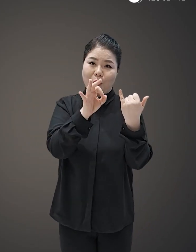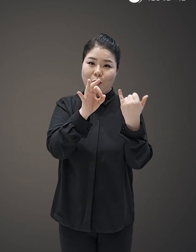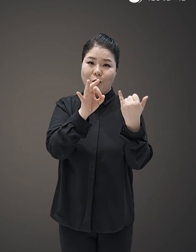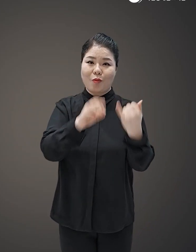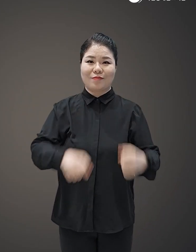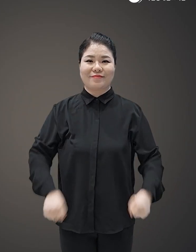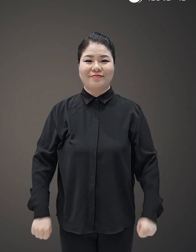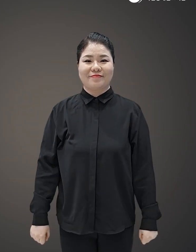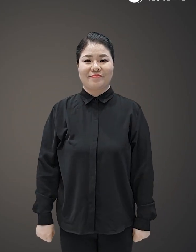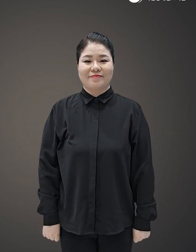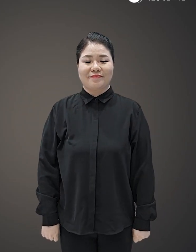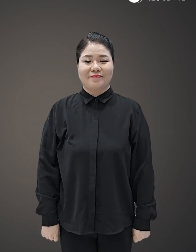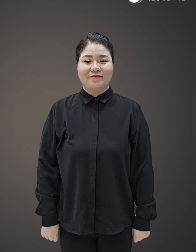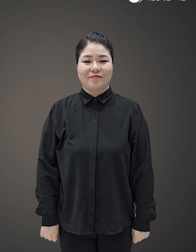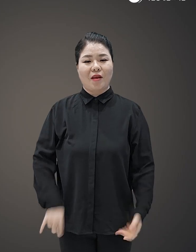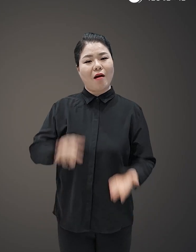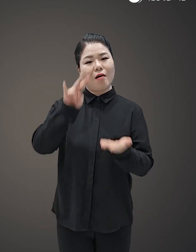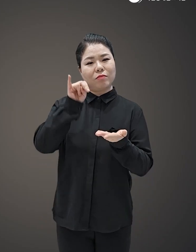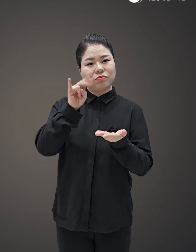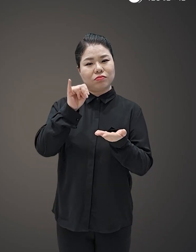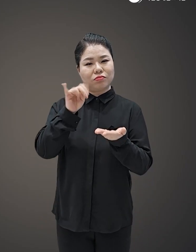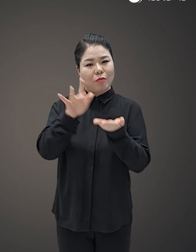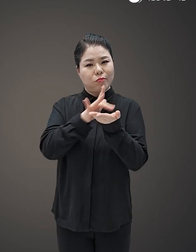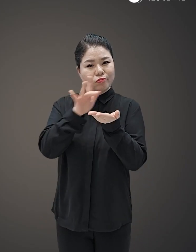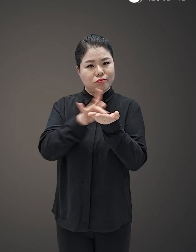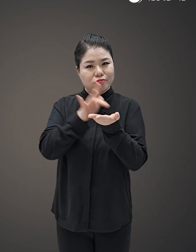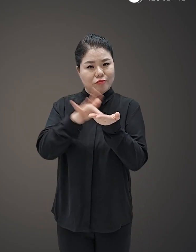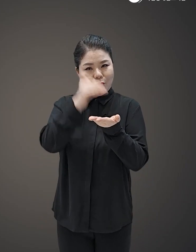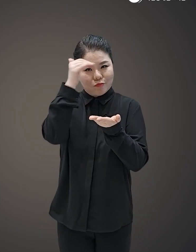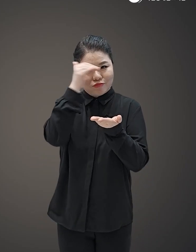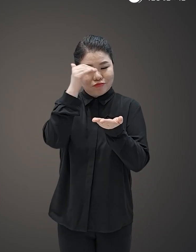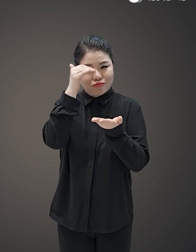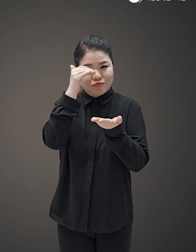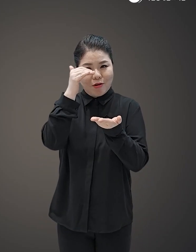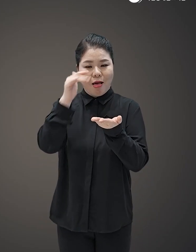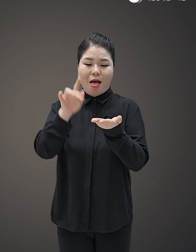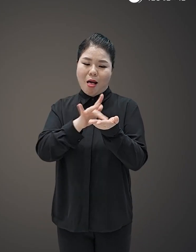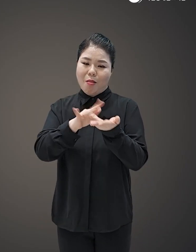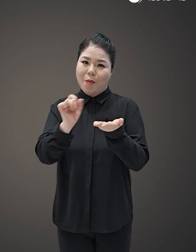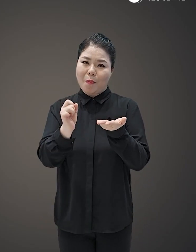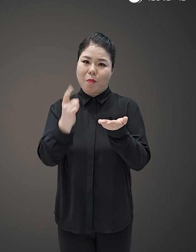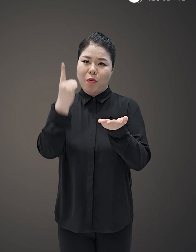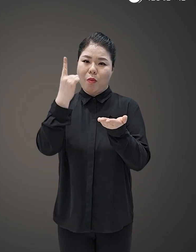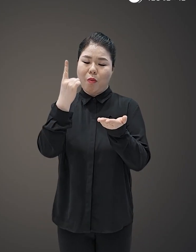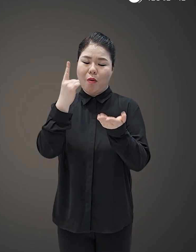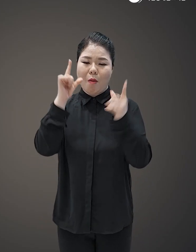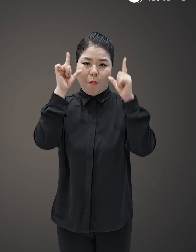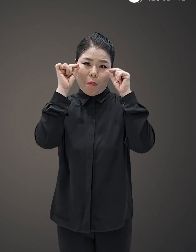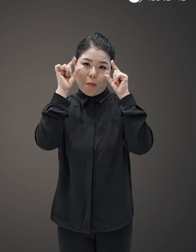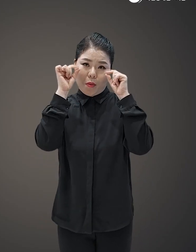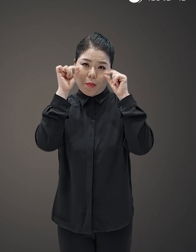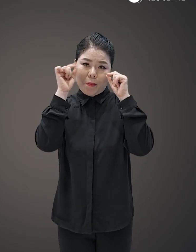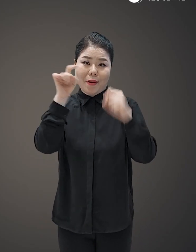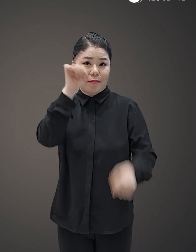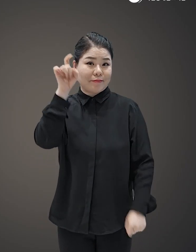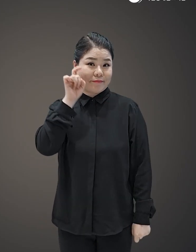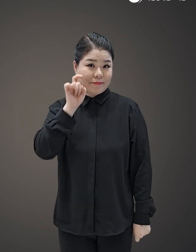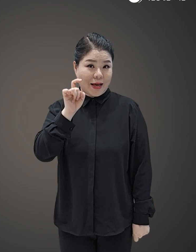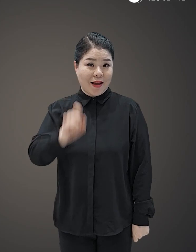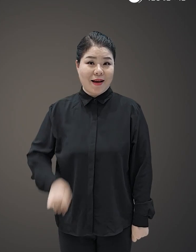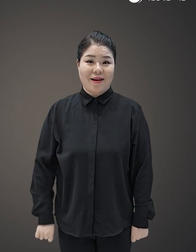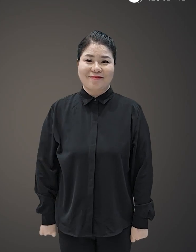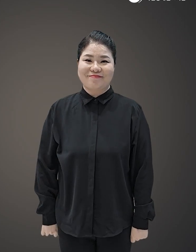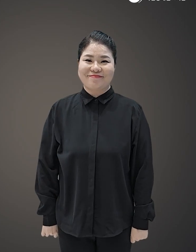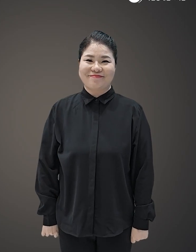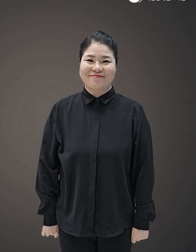밤에는 침대에서 유튜브의 영상을 시청하고 인스타그램의 계정을 넘나들며 스마트폰의 스크린에 빠져 잠을